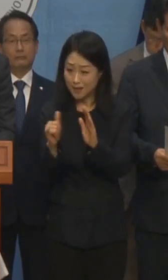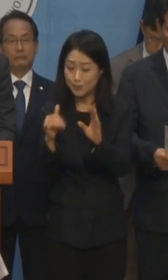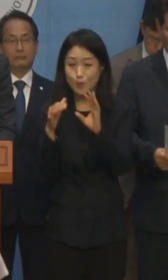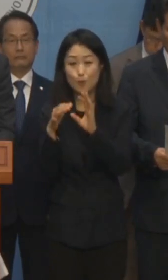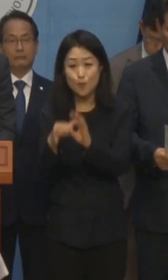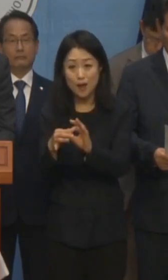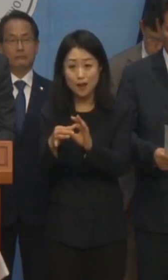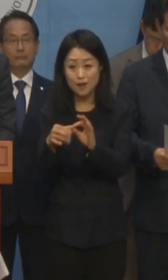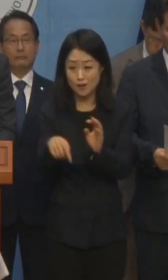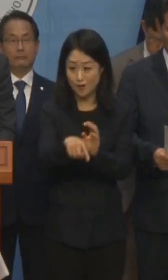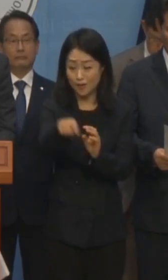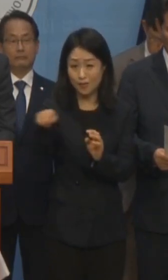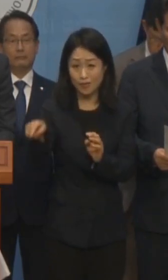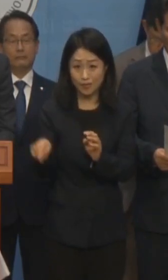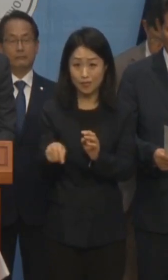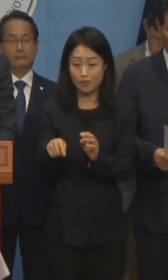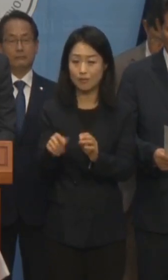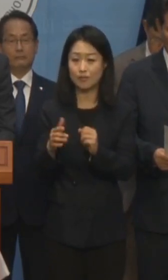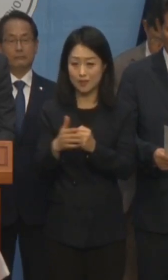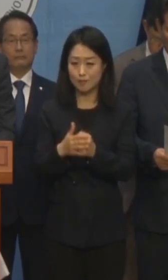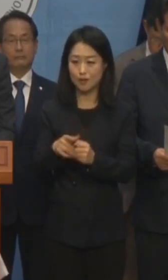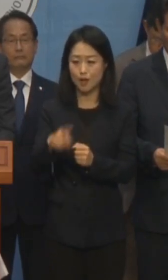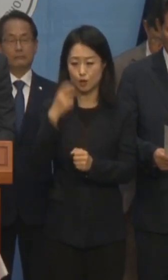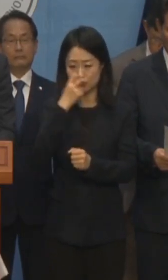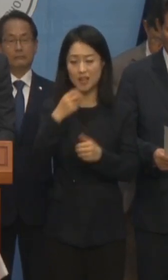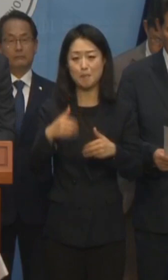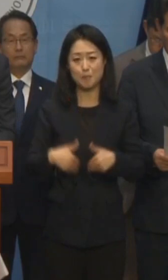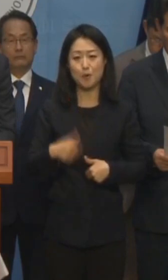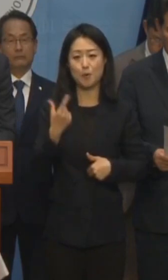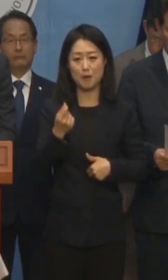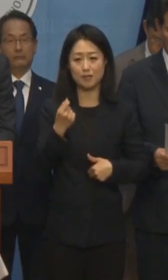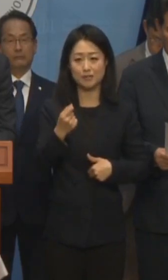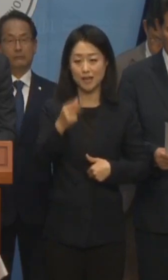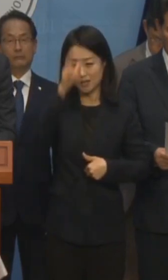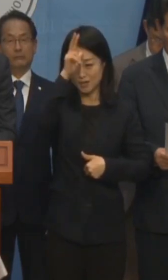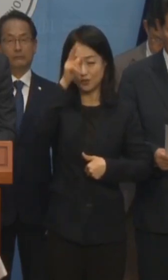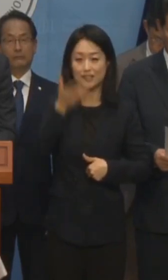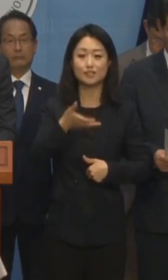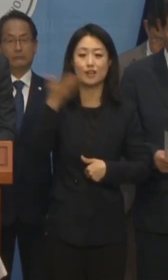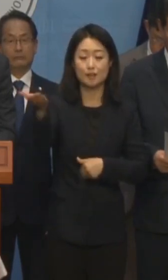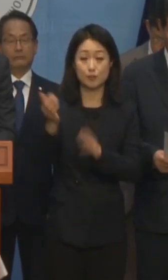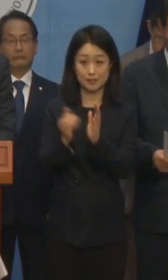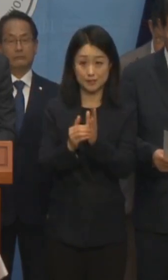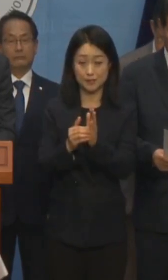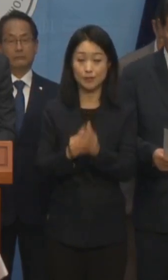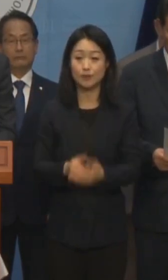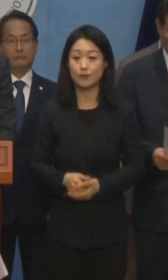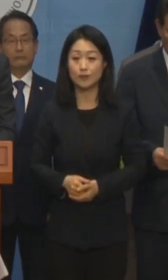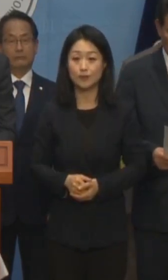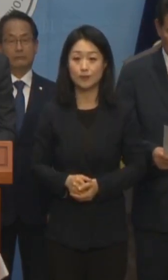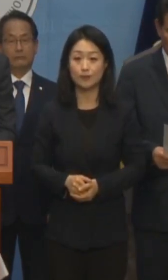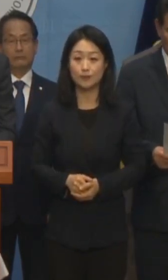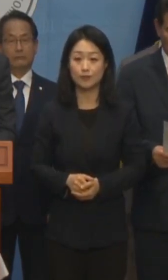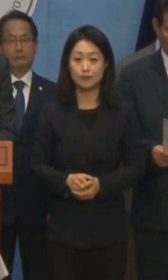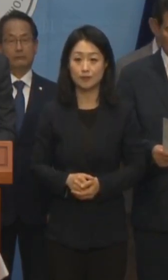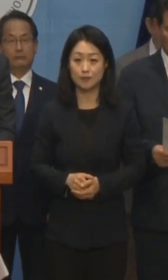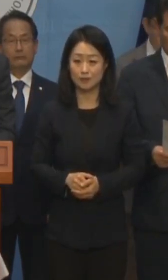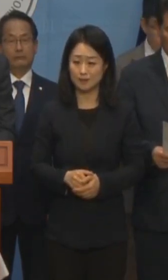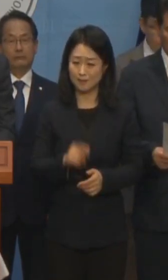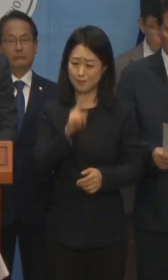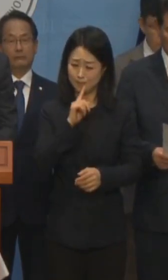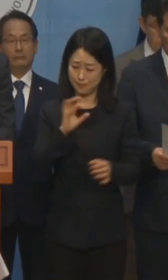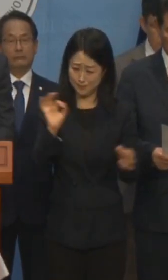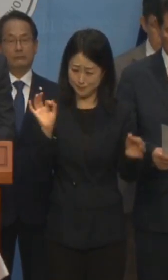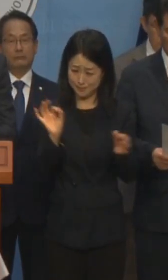필요성이 있다고 인정된다며 권익위는 사건을 서울경찰청으로 보냈다. 이런 적반하장이